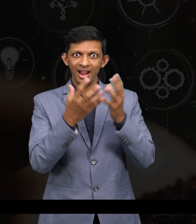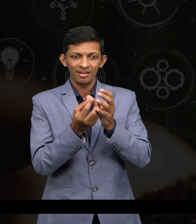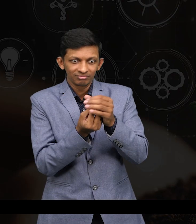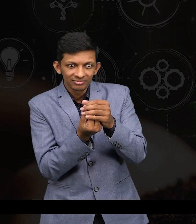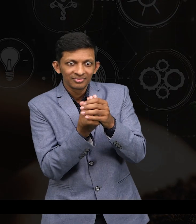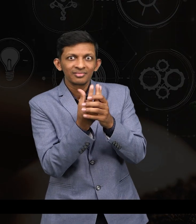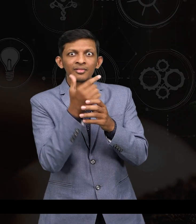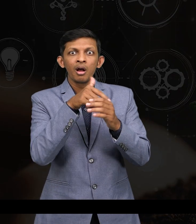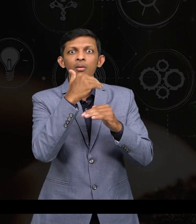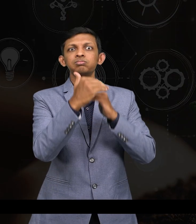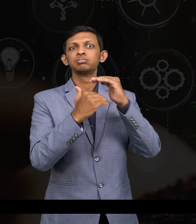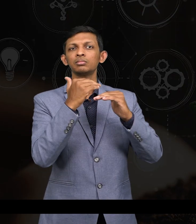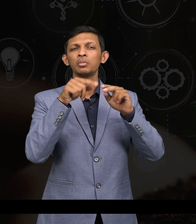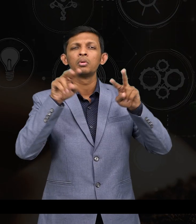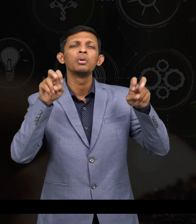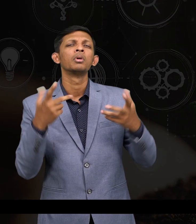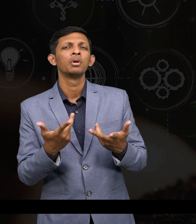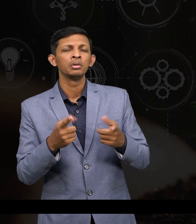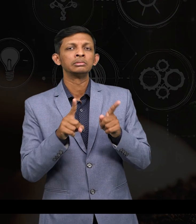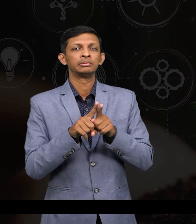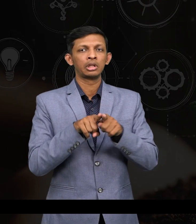शाश्वत विकास,